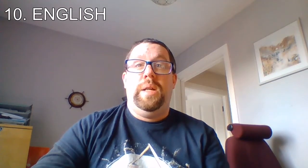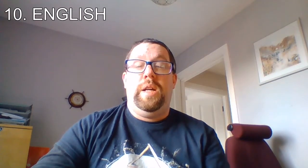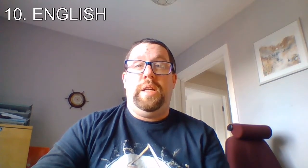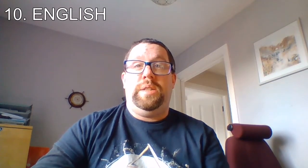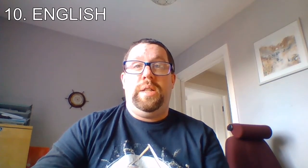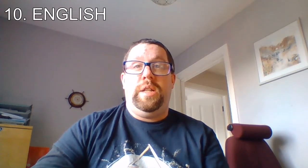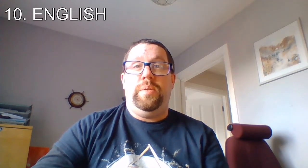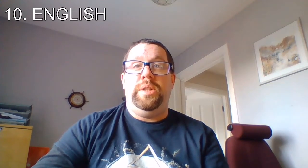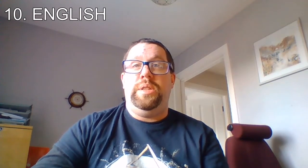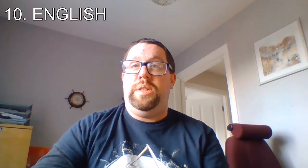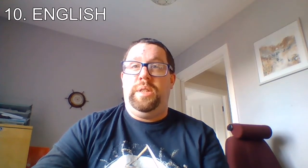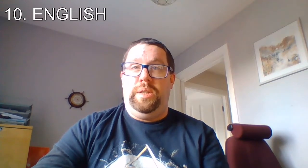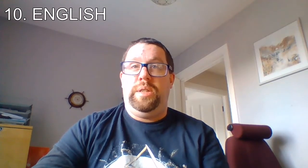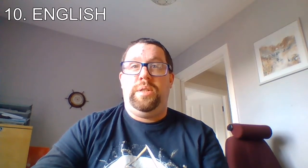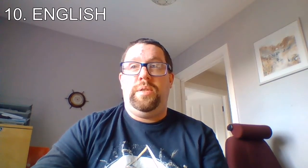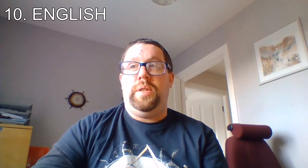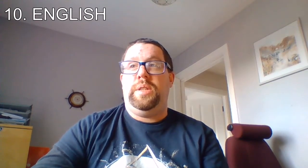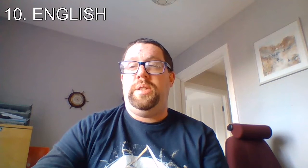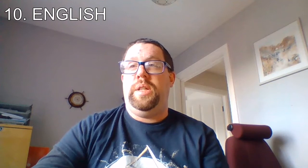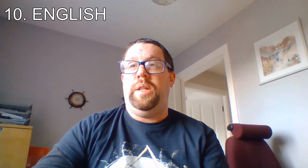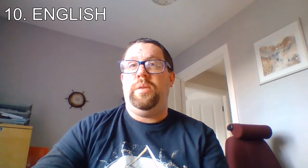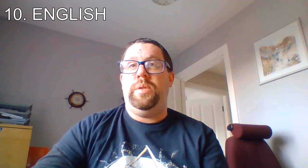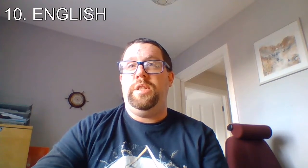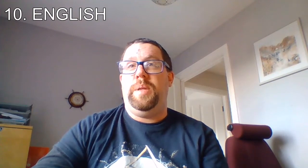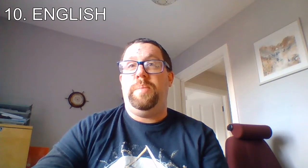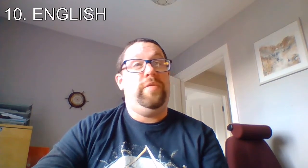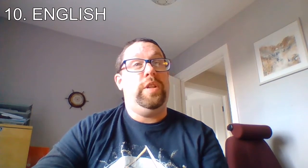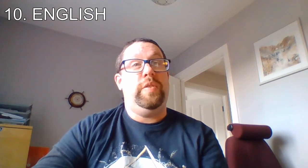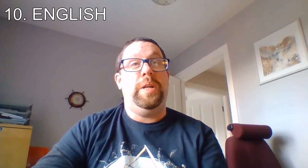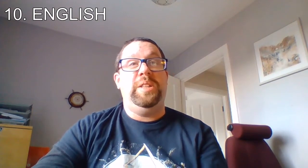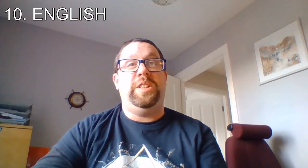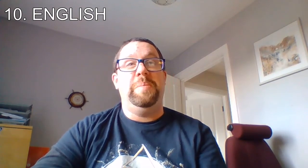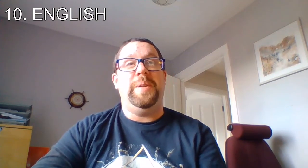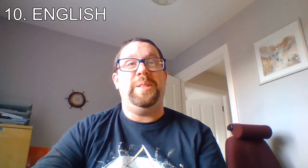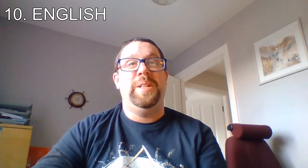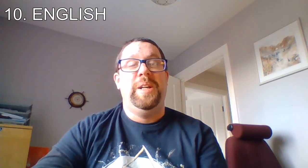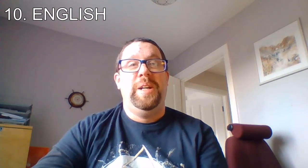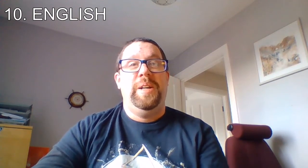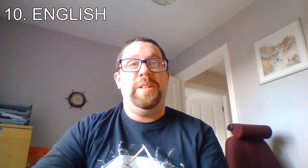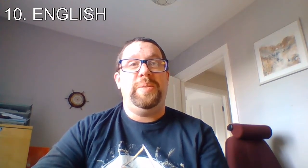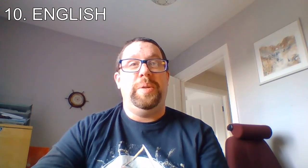And that's 10 languages. This is English, so that's 10 languages. It'd be a bit funny if I managed to mess this one up.